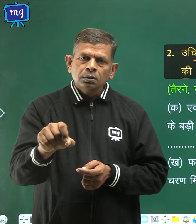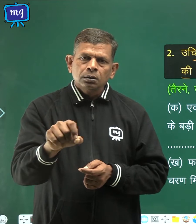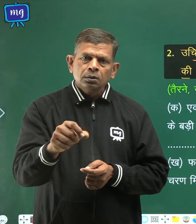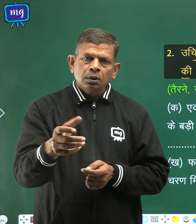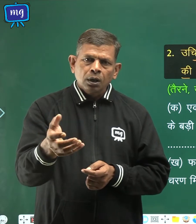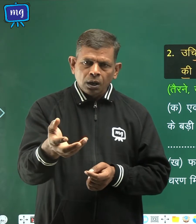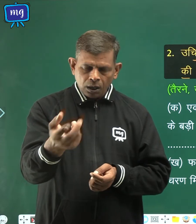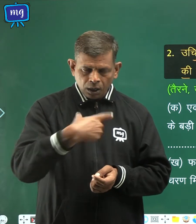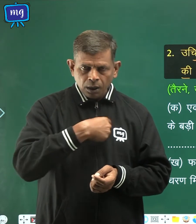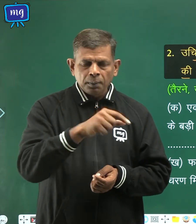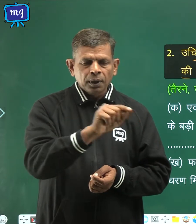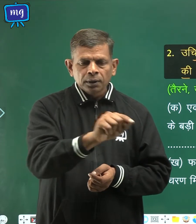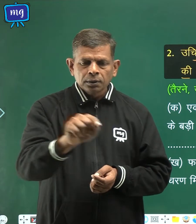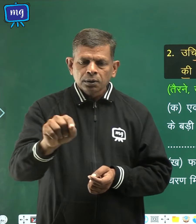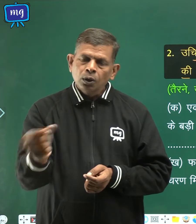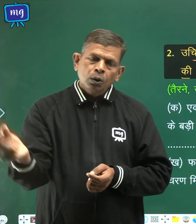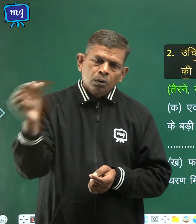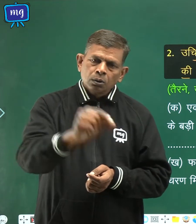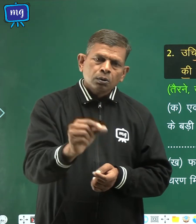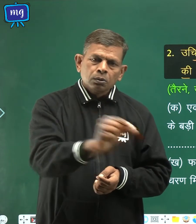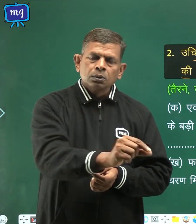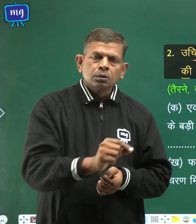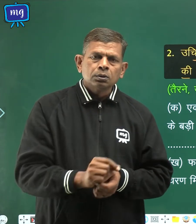हमें रिक्त स्थानों की पूर्ति करनी है।